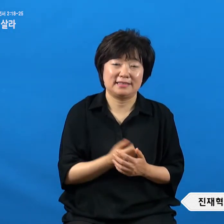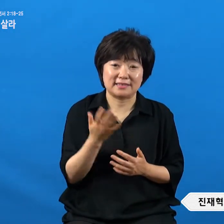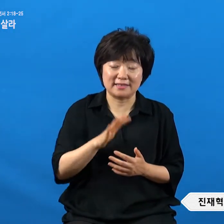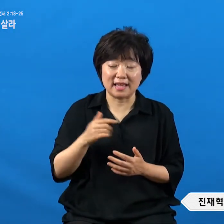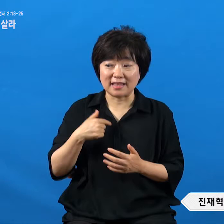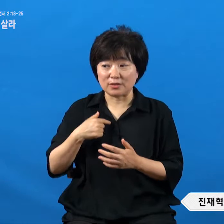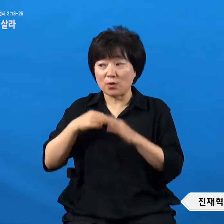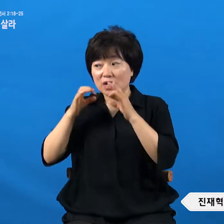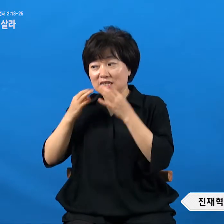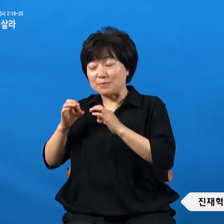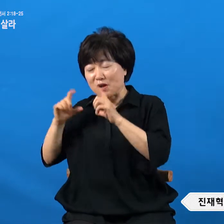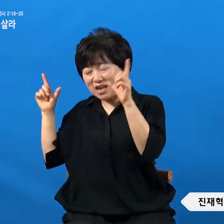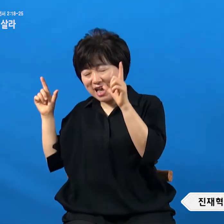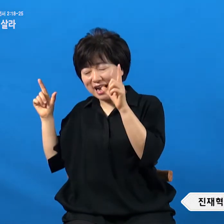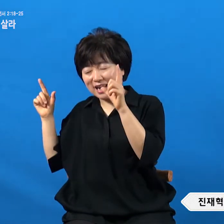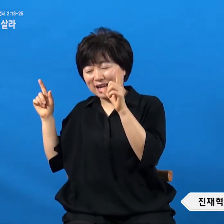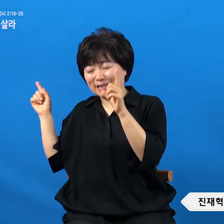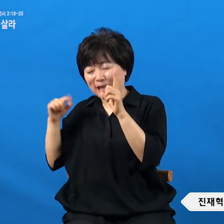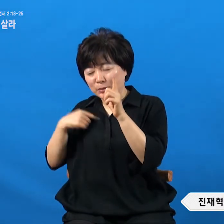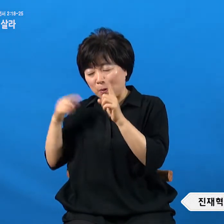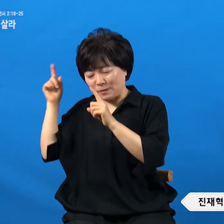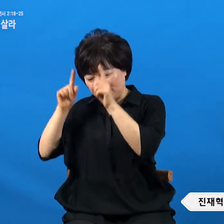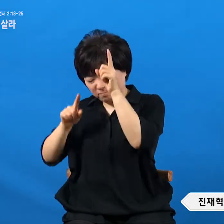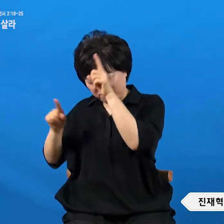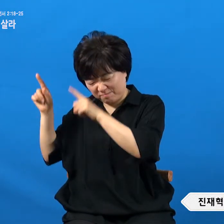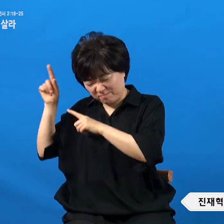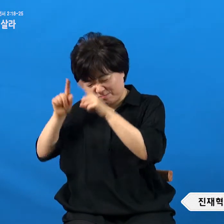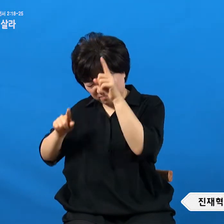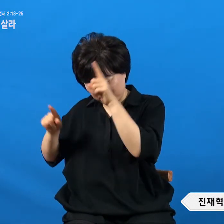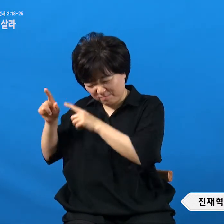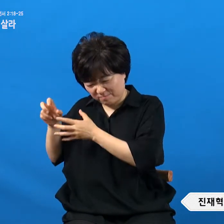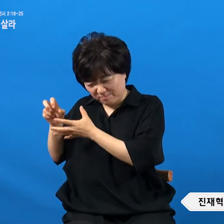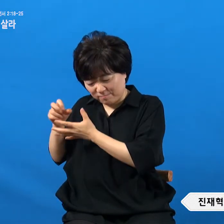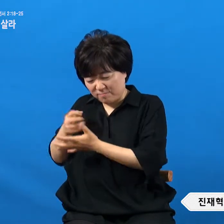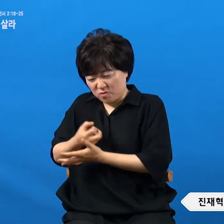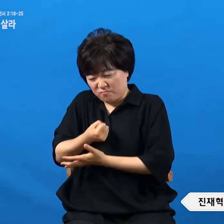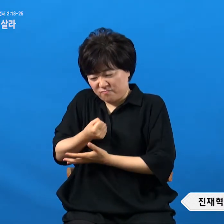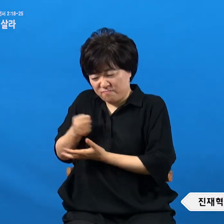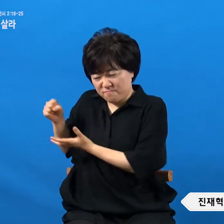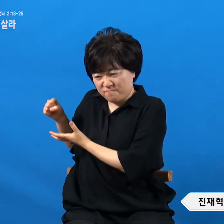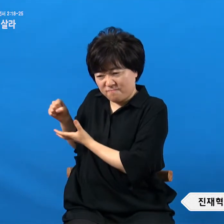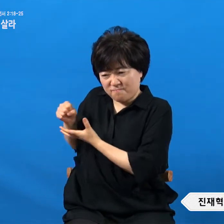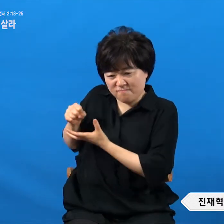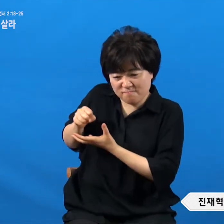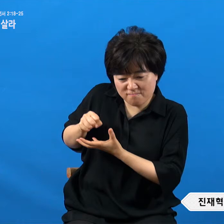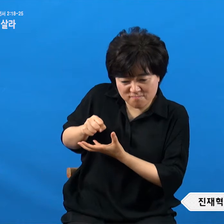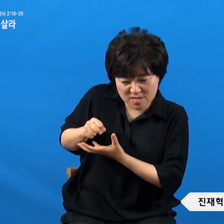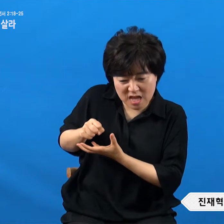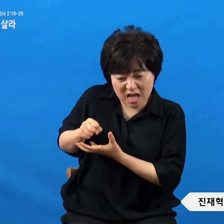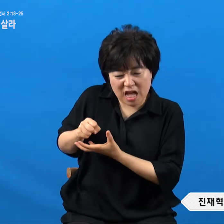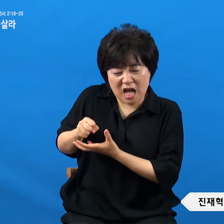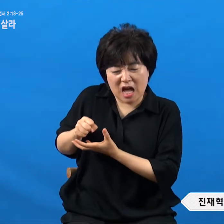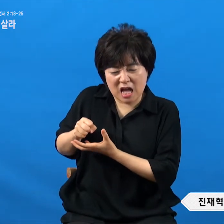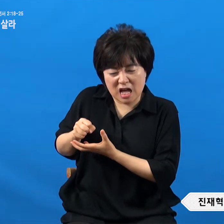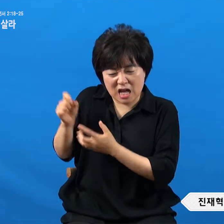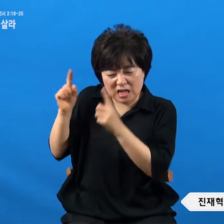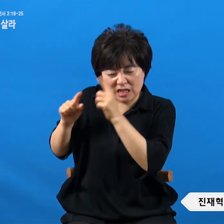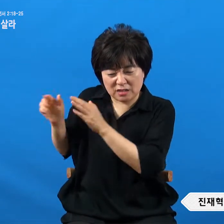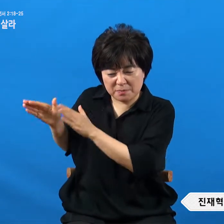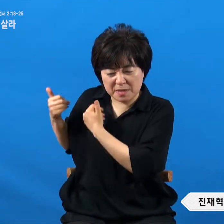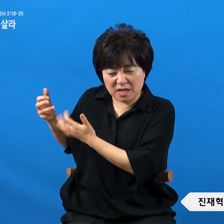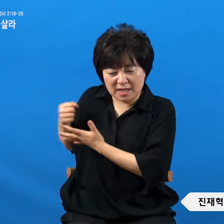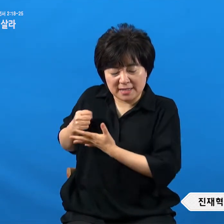날 편치 않는 시간을 지났습니다. 그리고 토요일 아침에 새벽 기도 앞에 섰습니다. 그런데